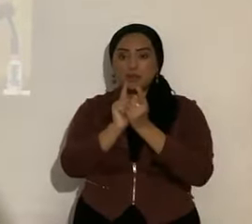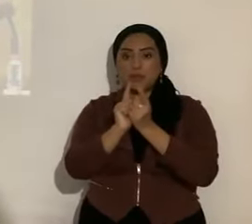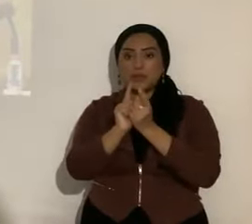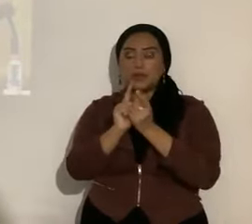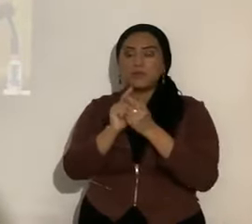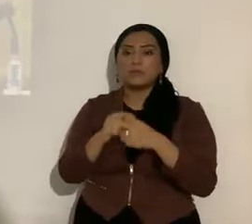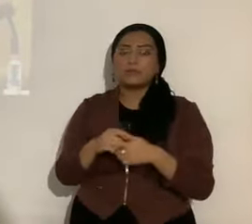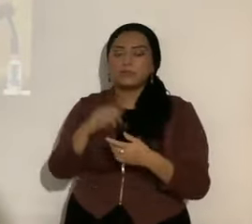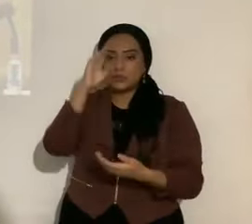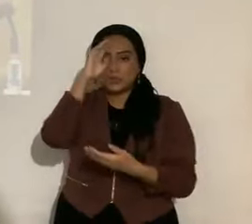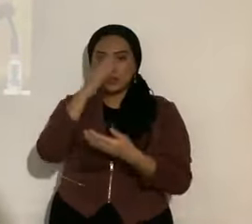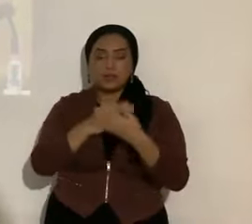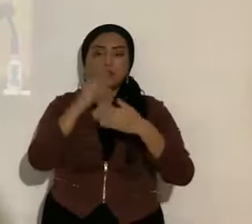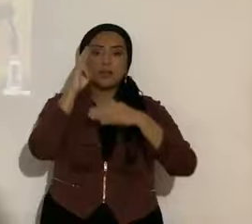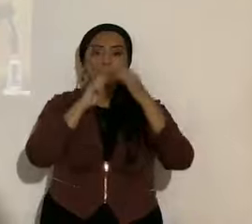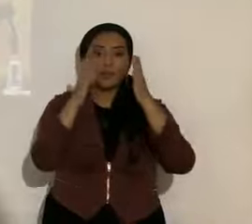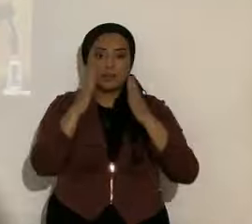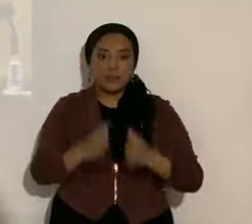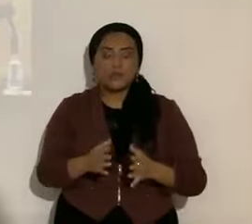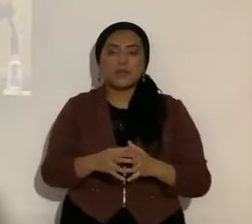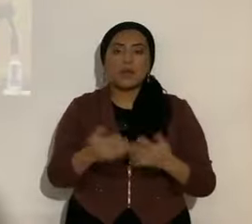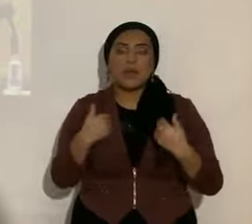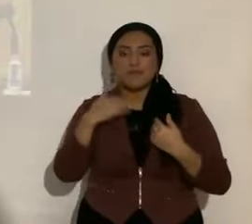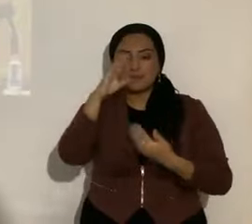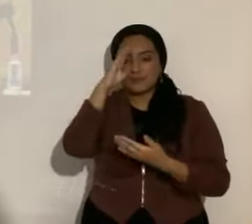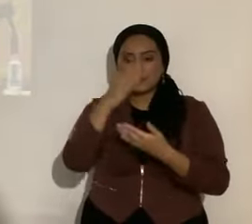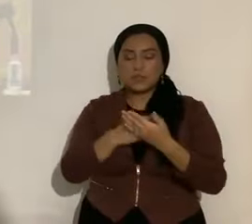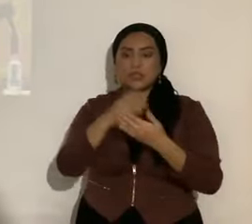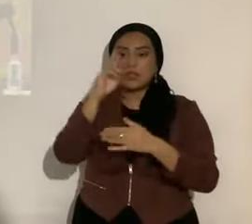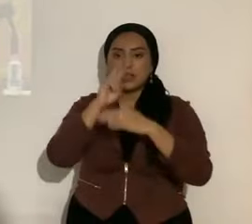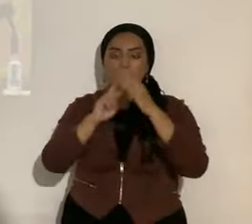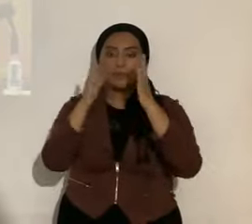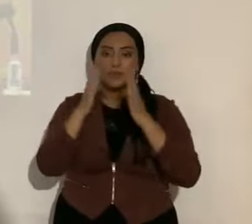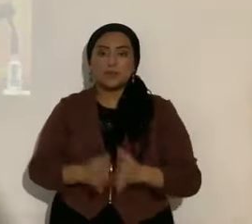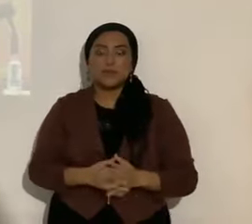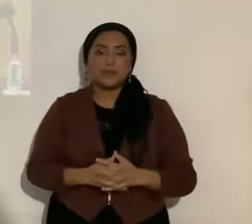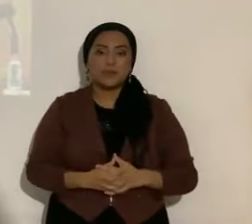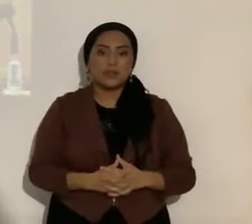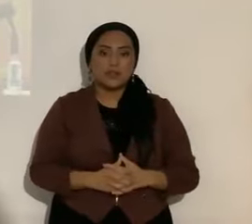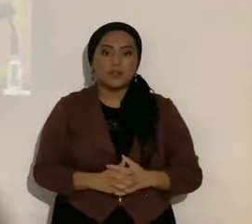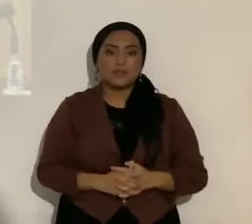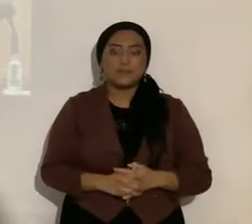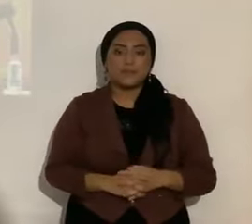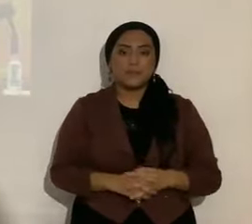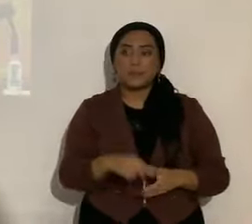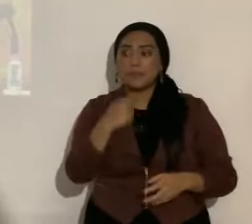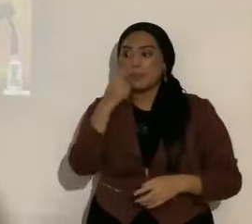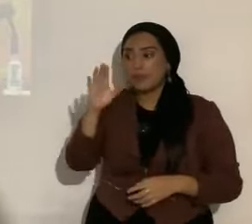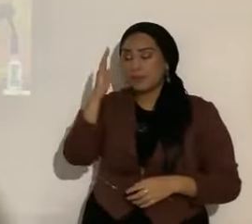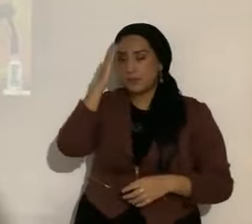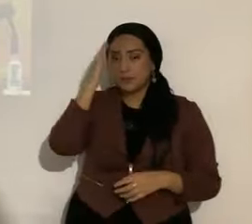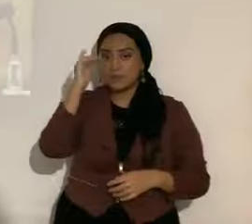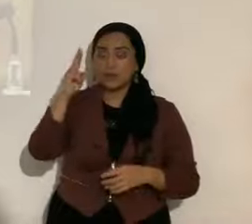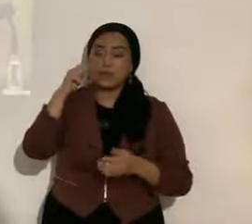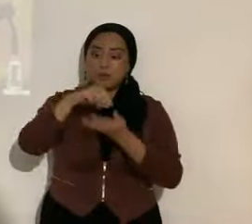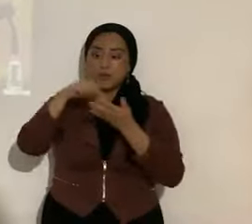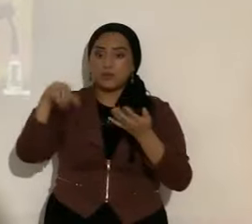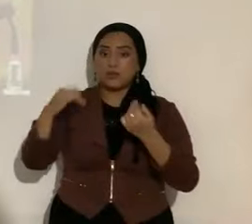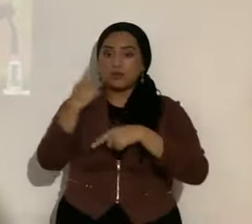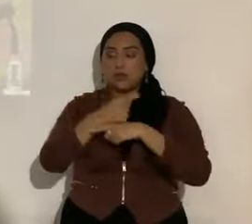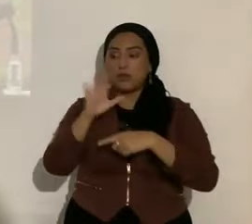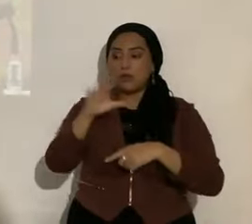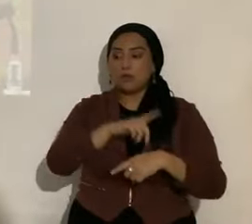los profetas que estaban en Jericó. Ahí tienes los hijos de los profetas, ¿sí? Que estaban en Jericó y le dijeron, ¿sabes que Yahweh te quitará hoy a tu